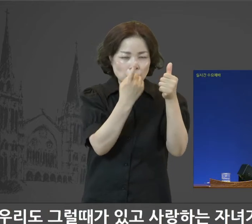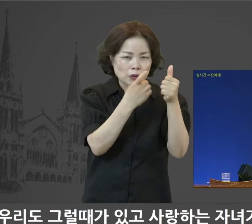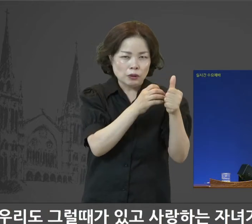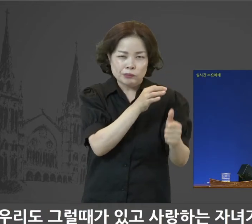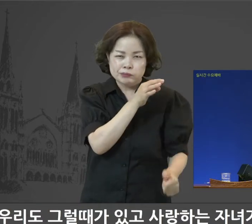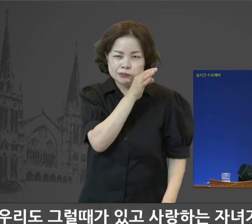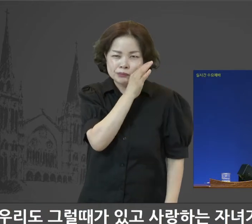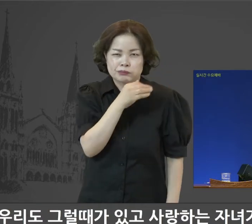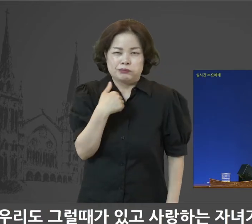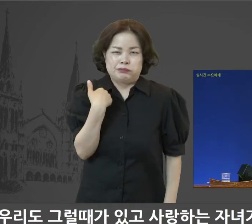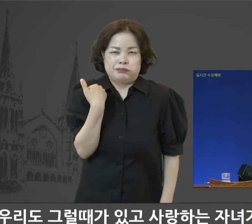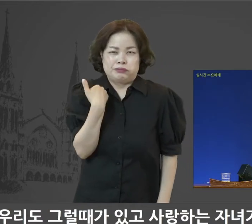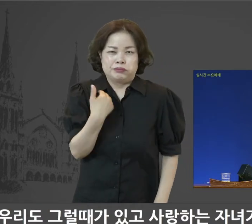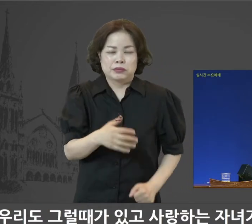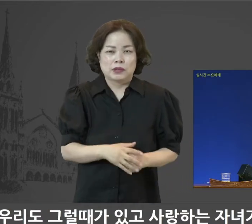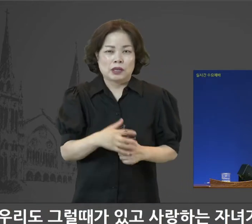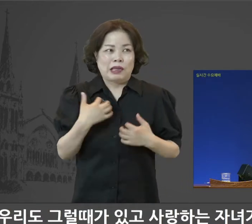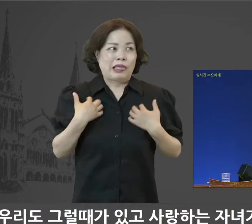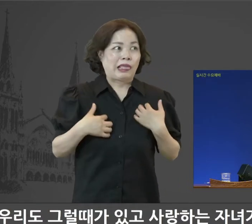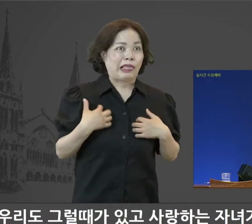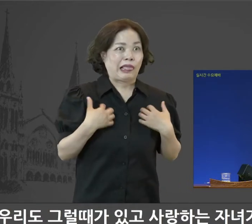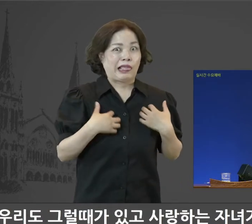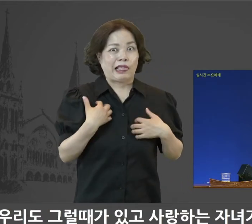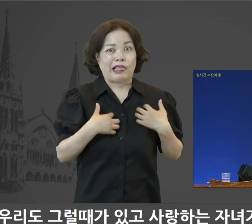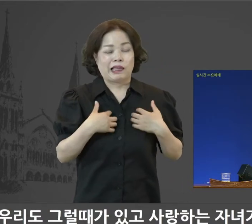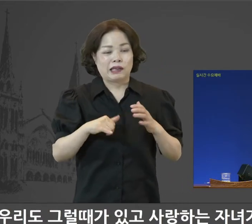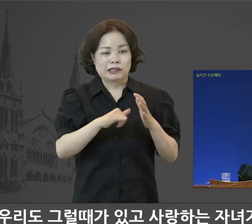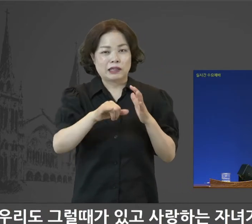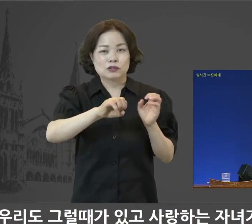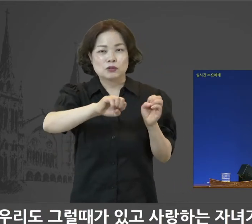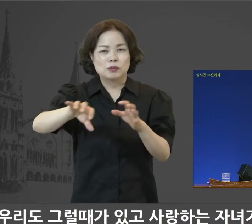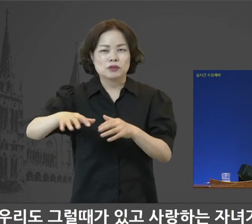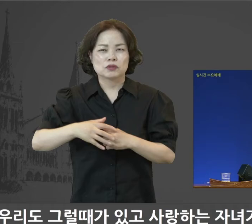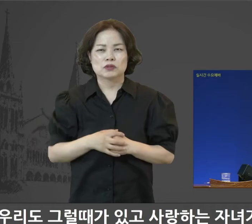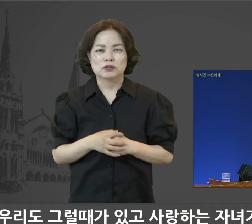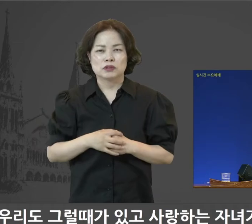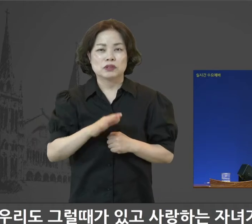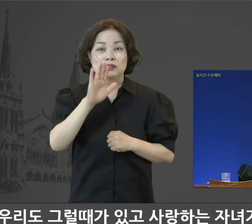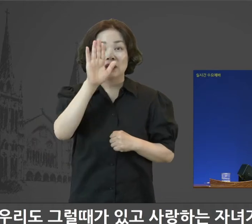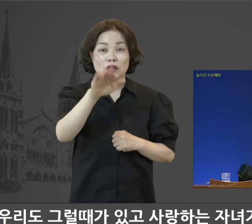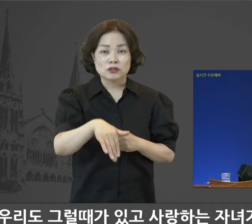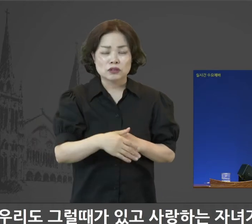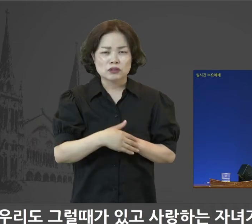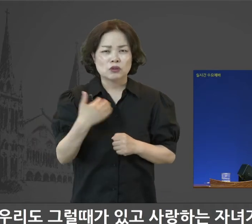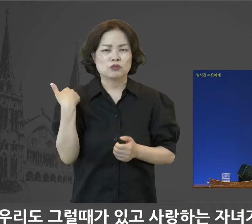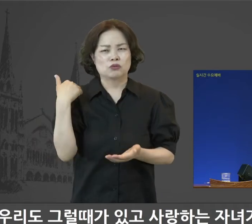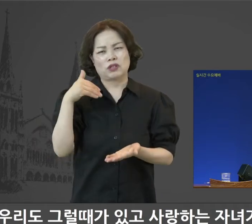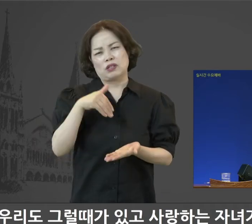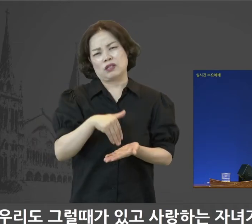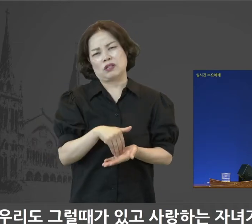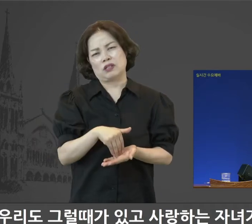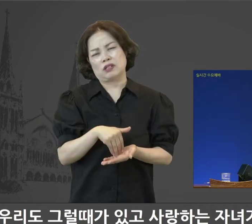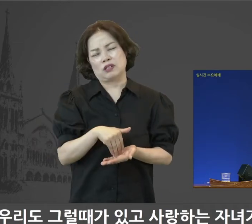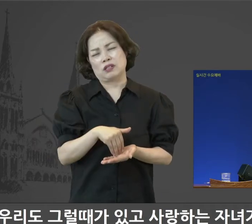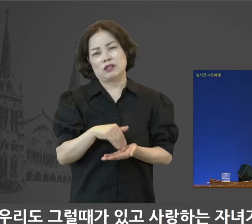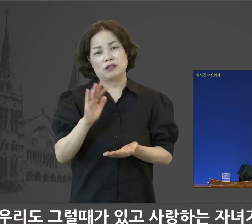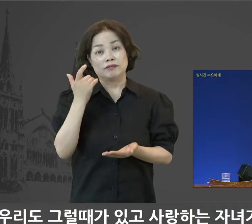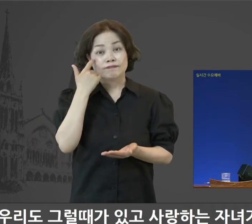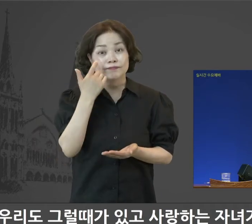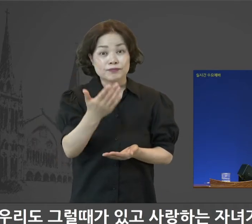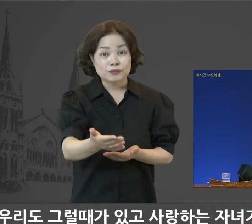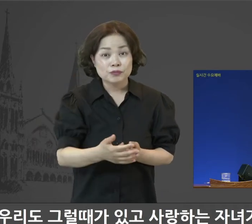부끄러운 것도 모르고 쾌락에 빠져서 가정도 버리고 나중에는 후회할 짓을 하게 되지